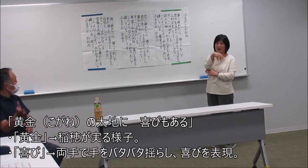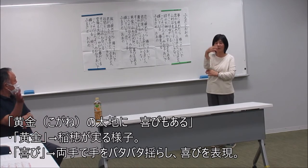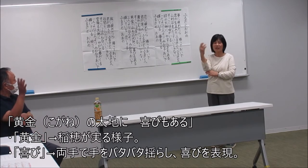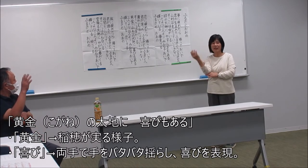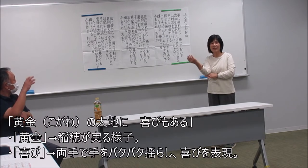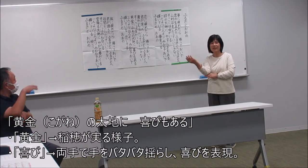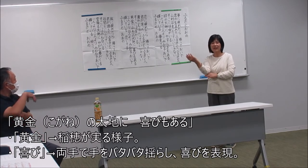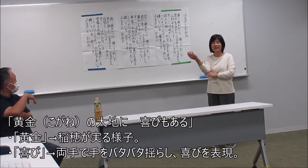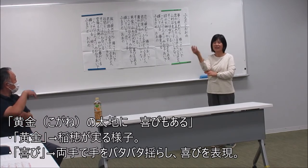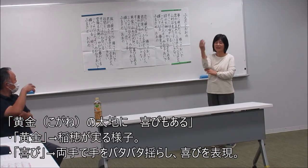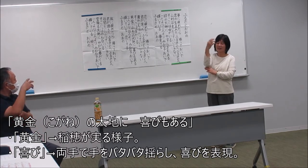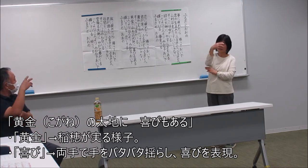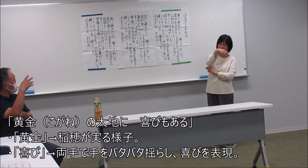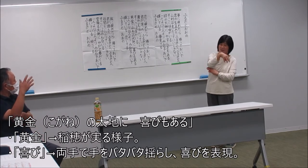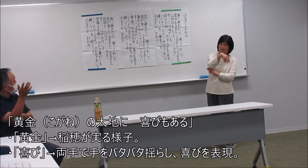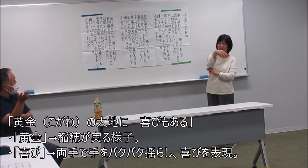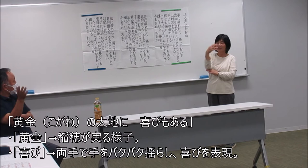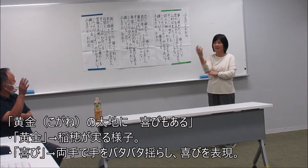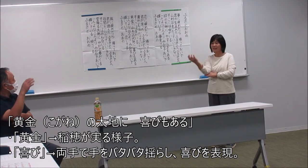小 金 の 稲穂 が 足りる